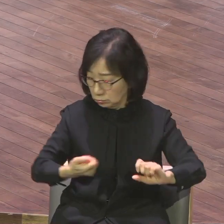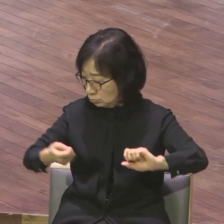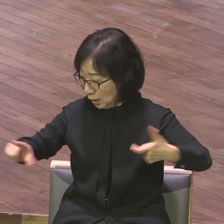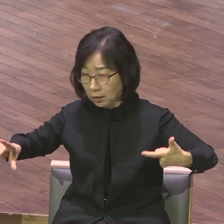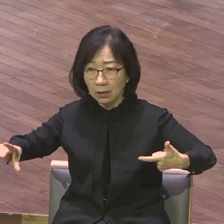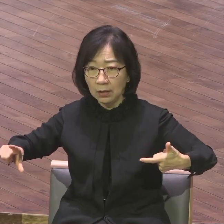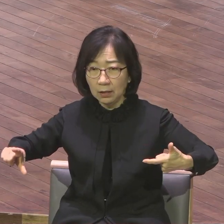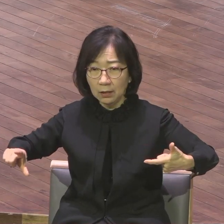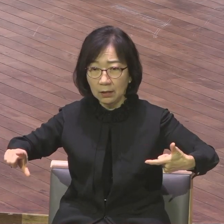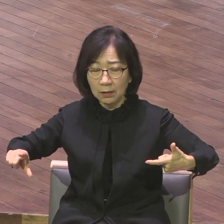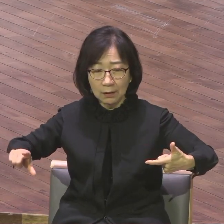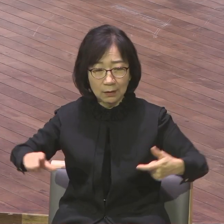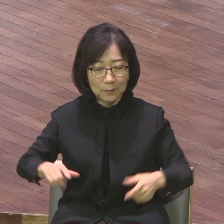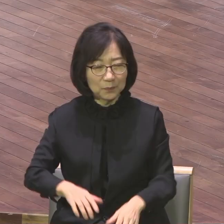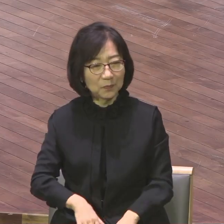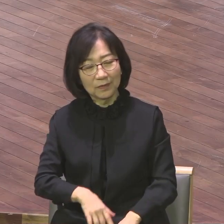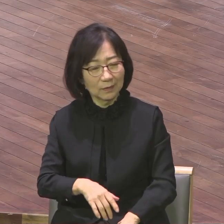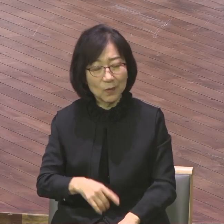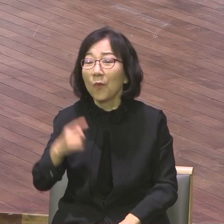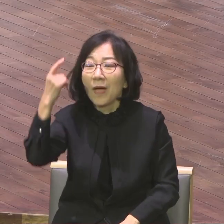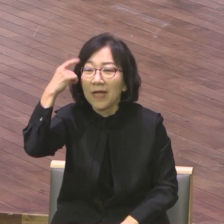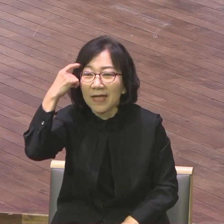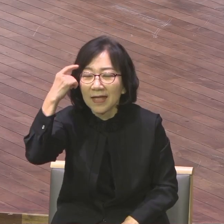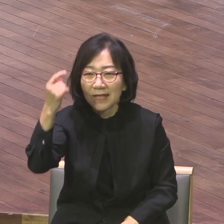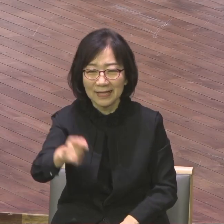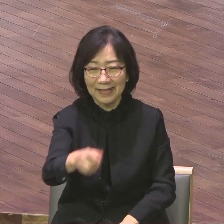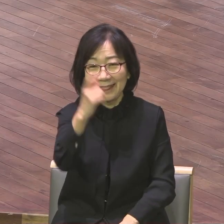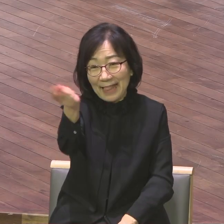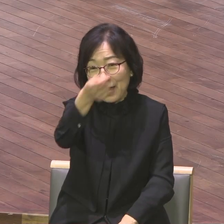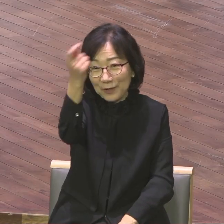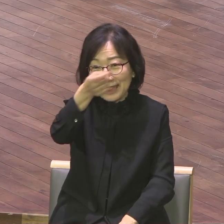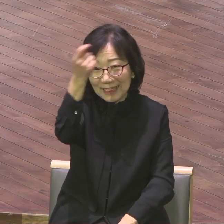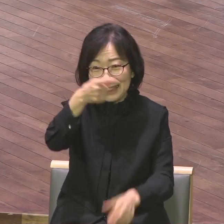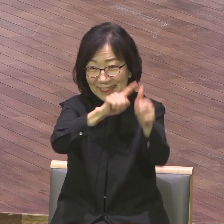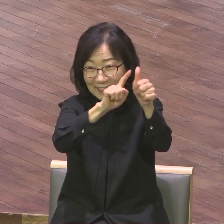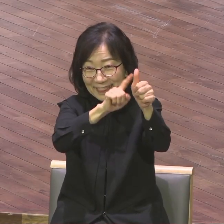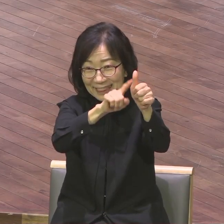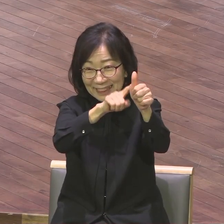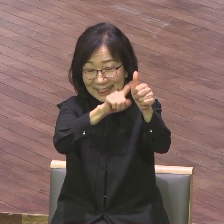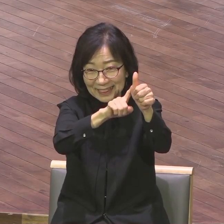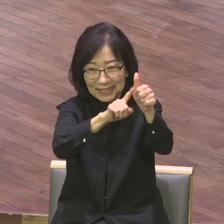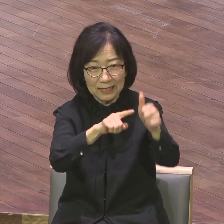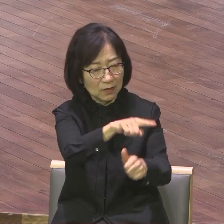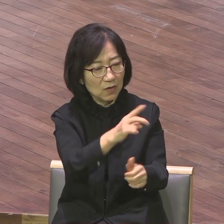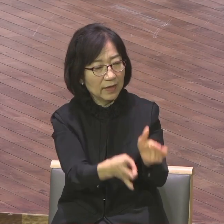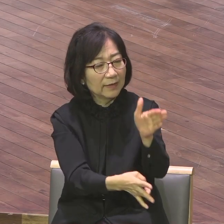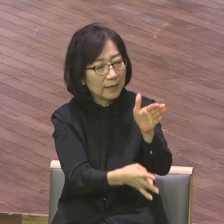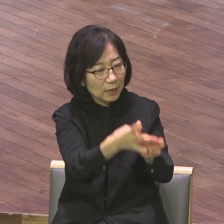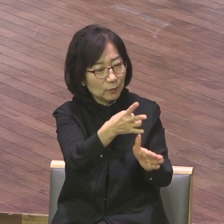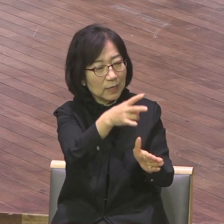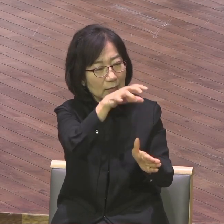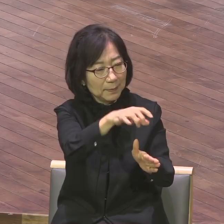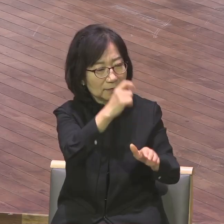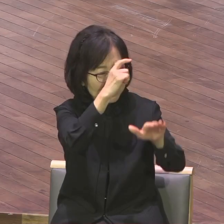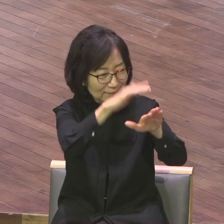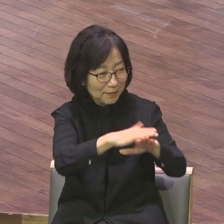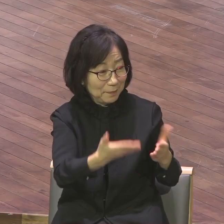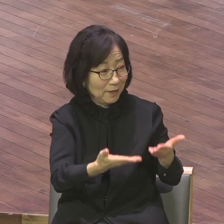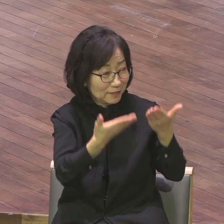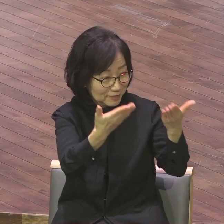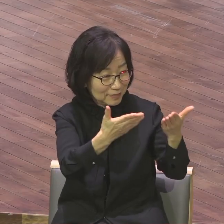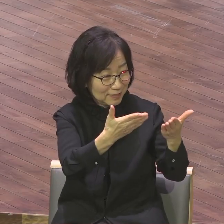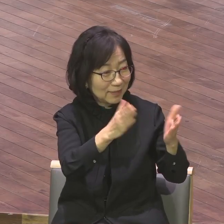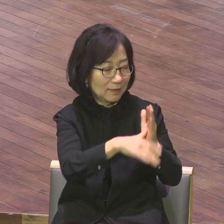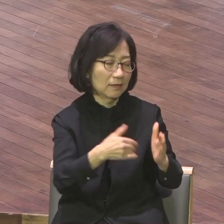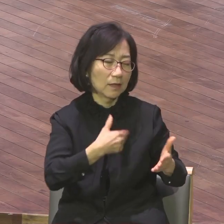그래서 하나님께서 왜 그랬냐? 다윗에게 예루살렘에서 예배 드리면 복을